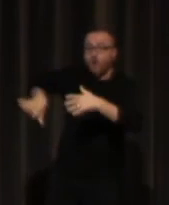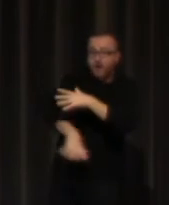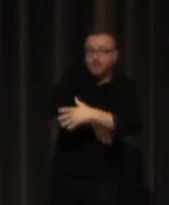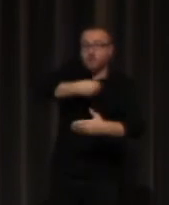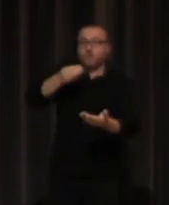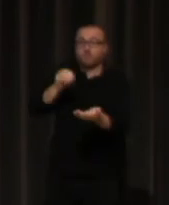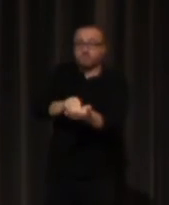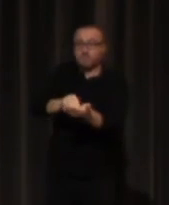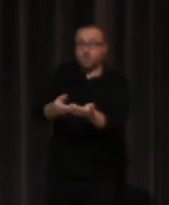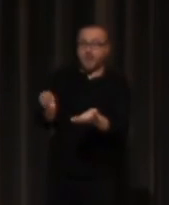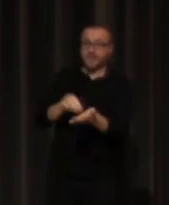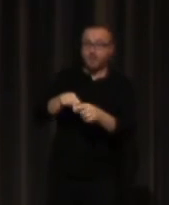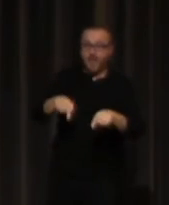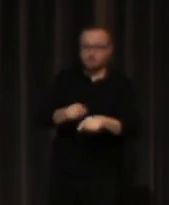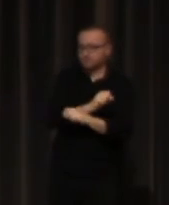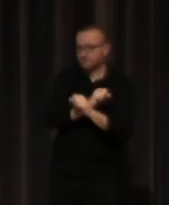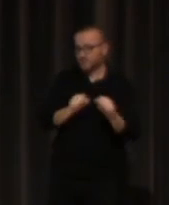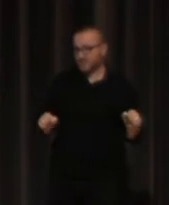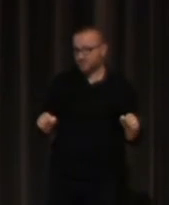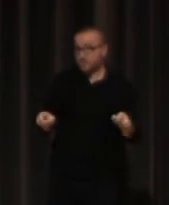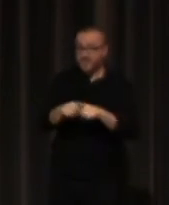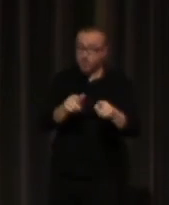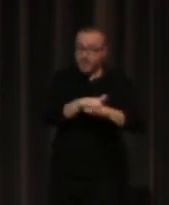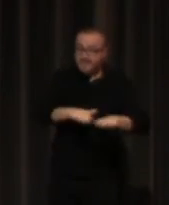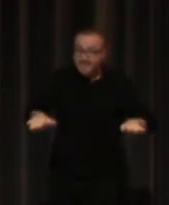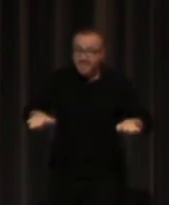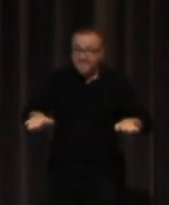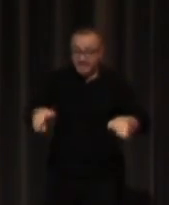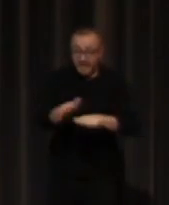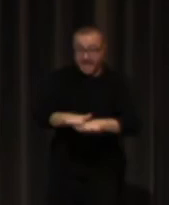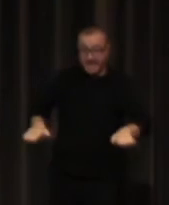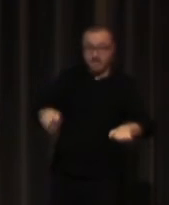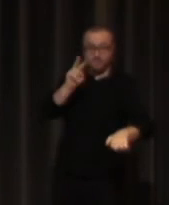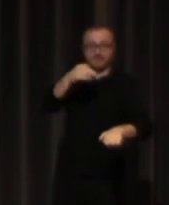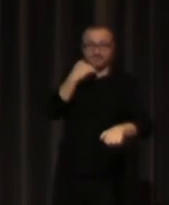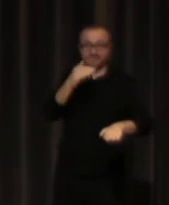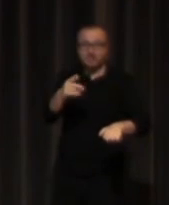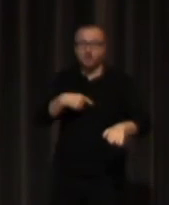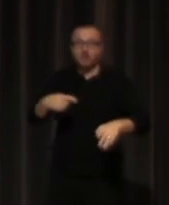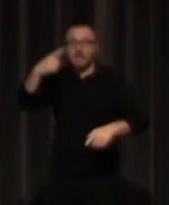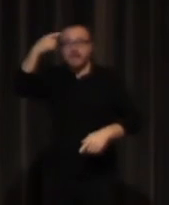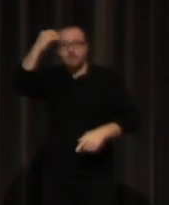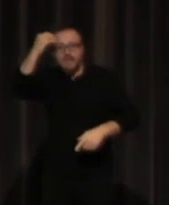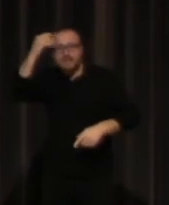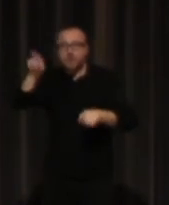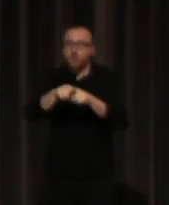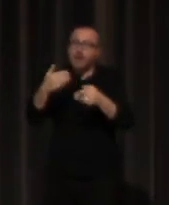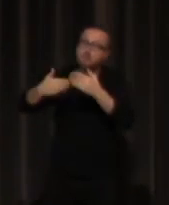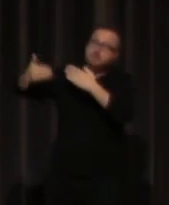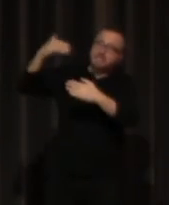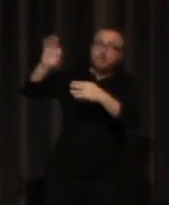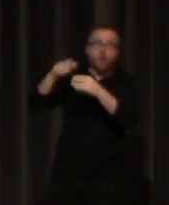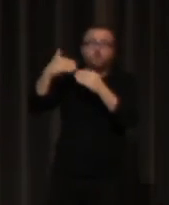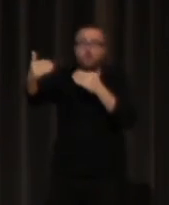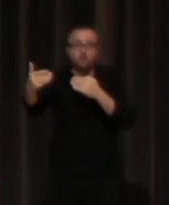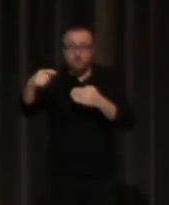vida sense pensar ni passat ni el futur, on no importa res més que allò que està ara i